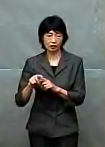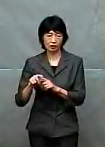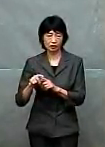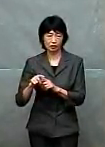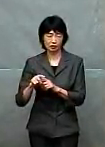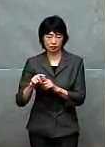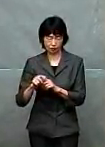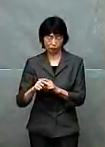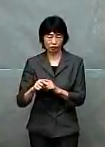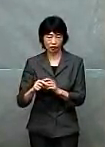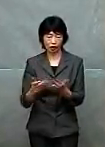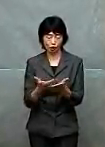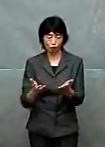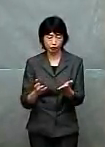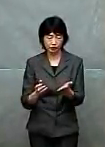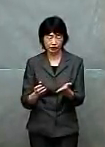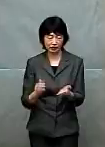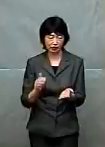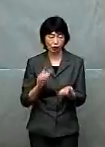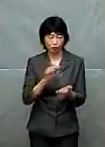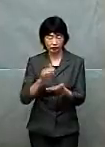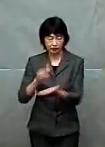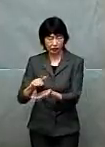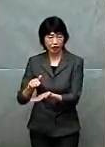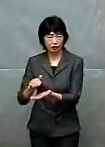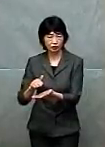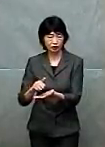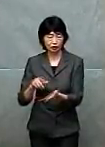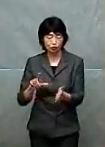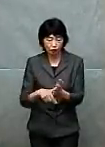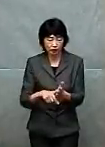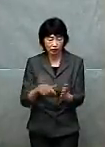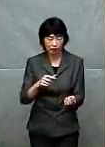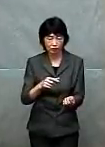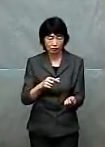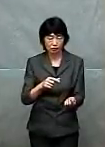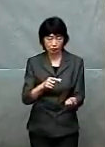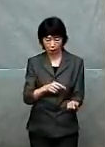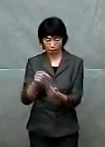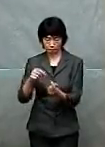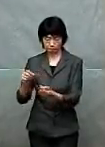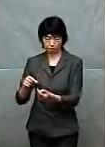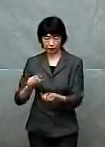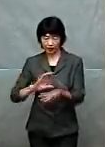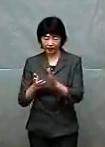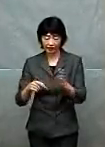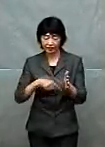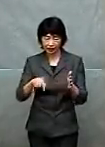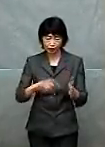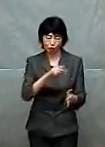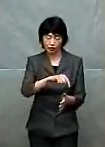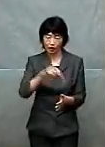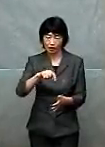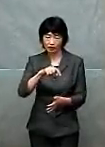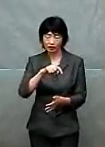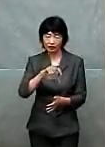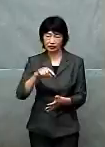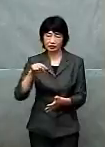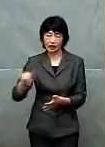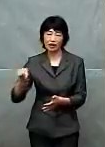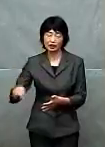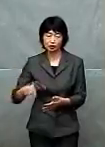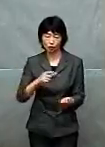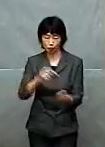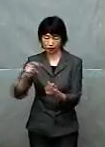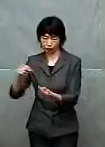時にそれを求めまして、県内の何か所かピックアップして、検